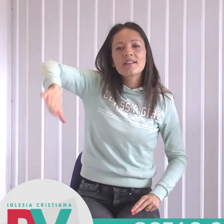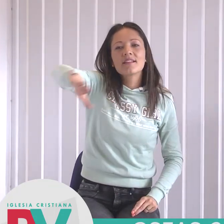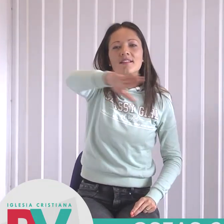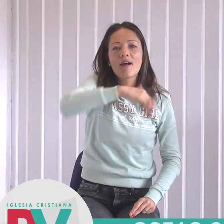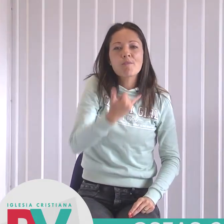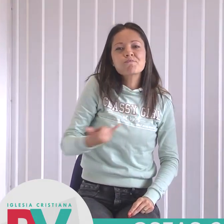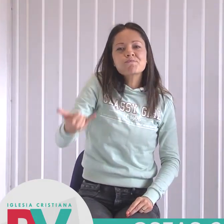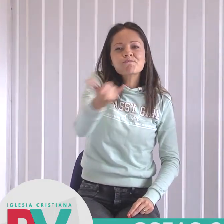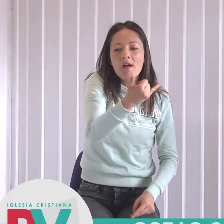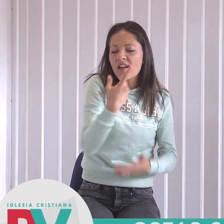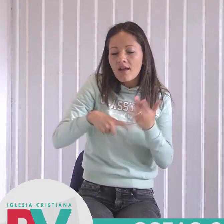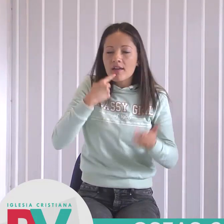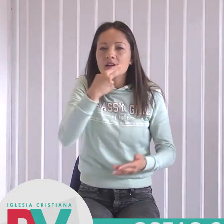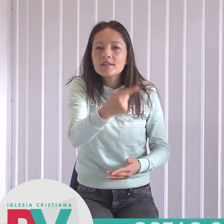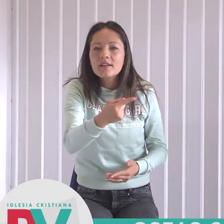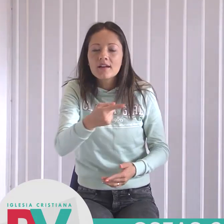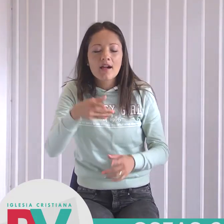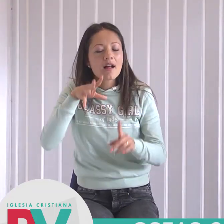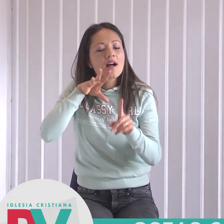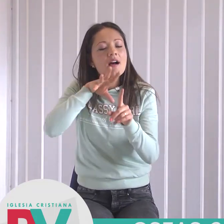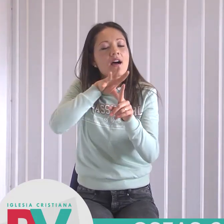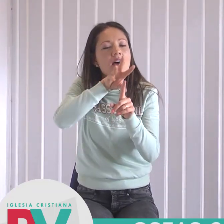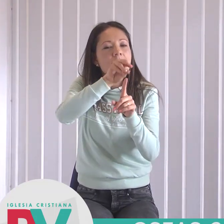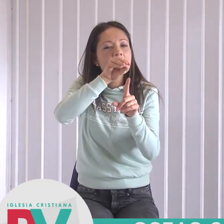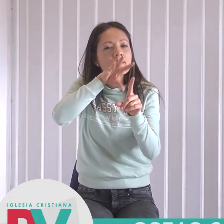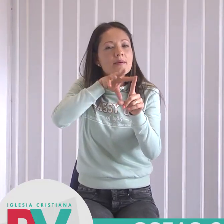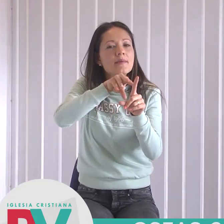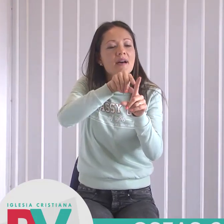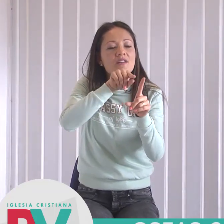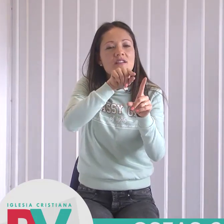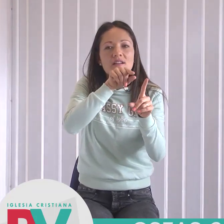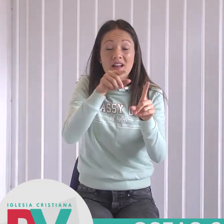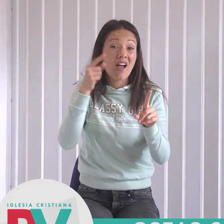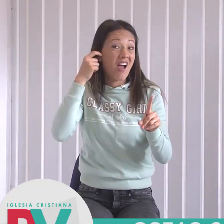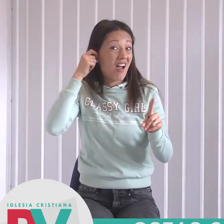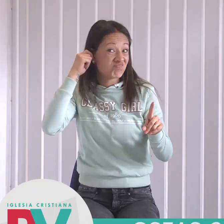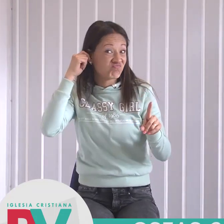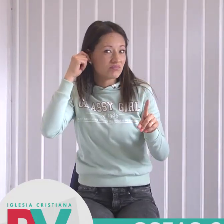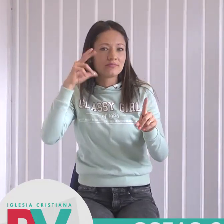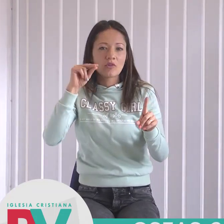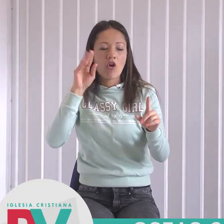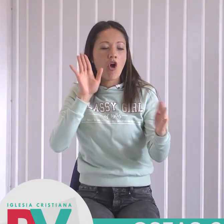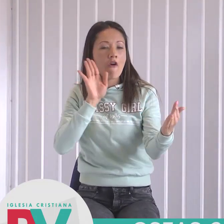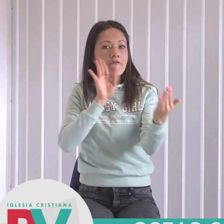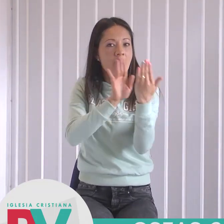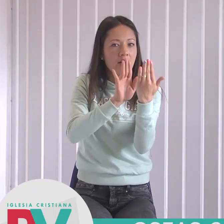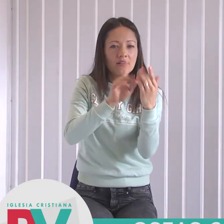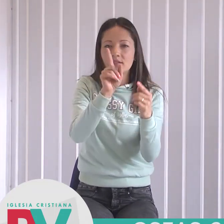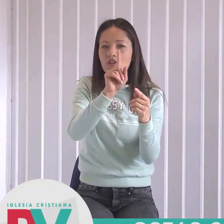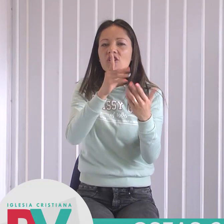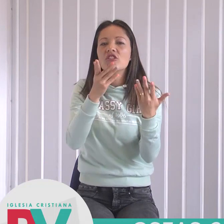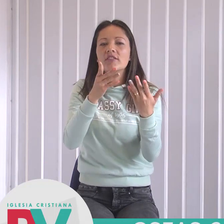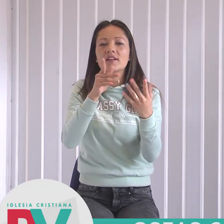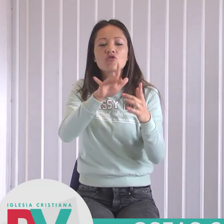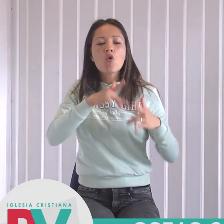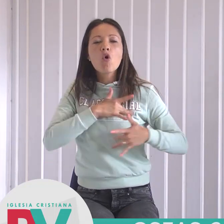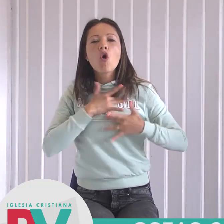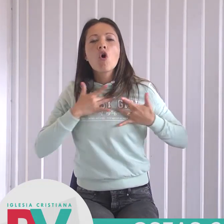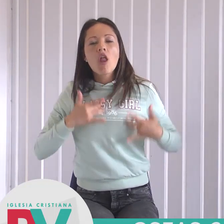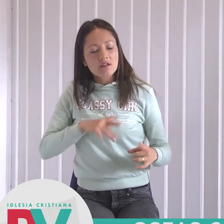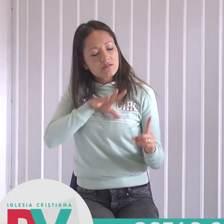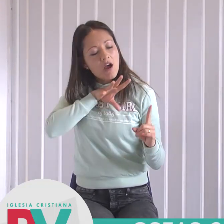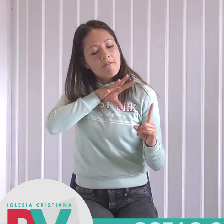¿Y qué le dirá? Y le hablará no al oído, no frente a frente, sino ¿en dónde? En el